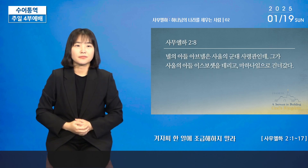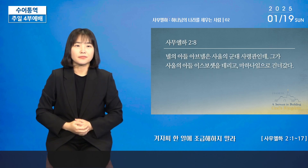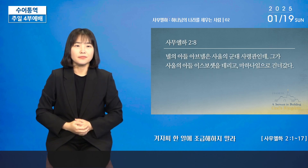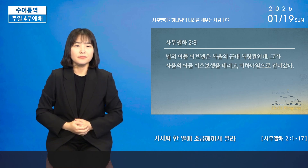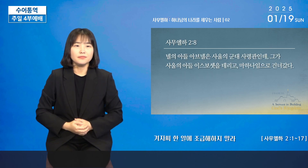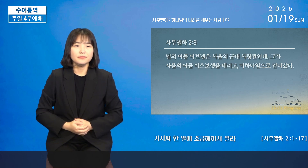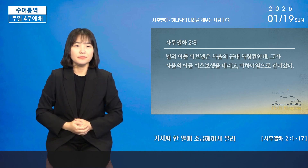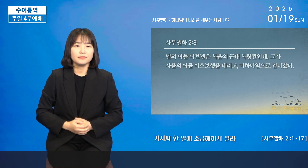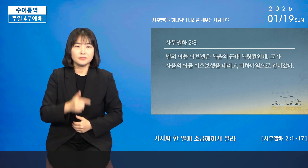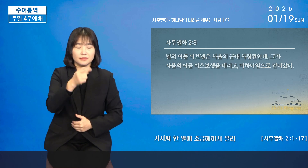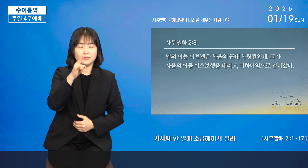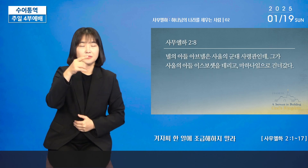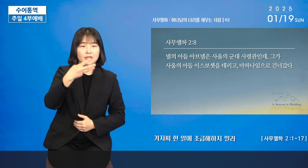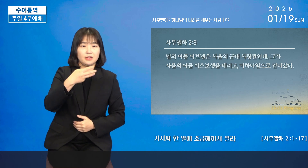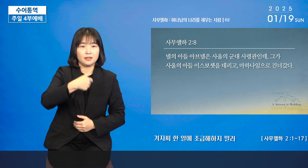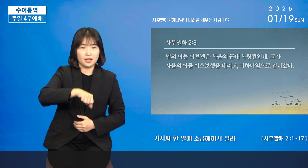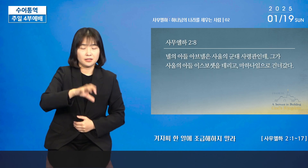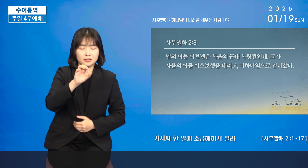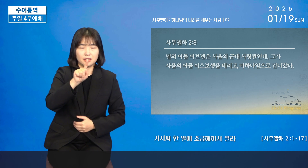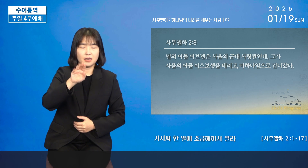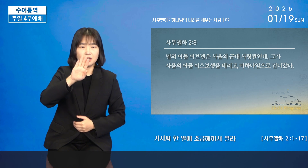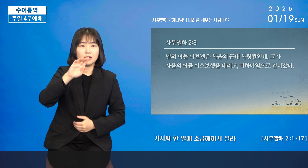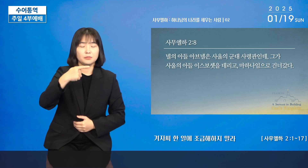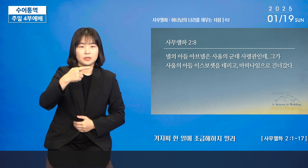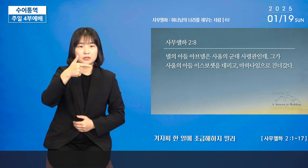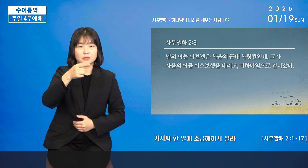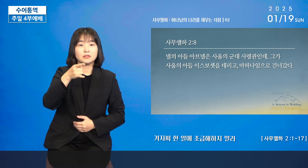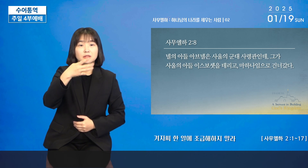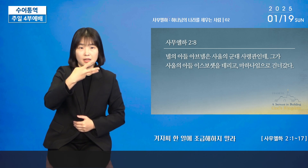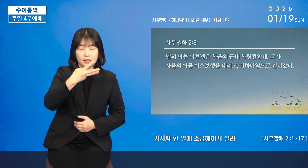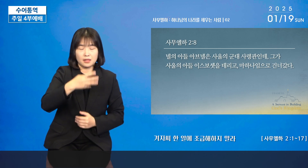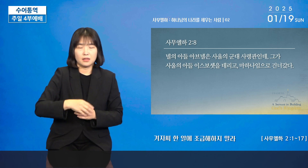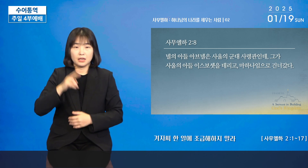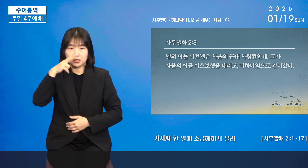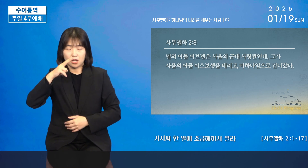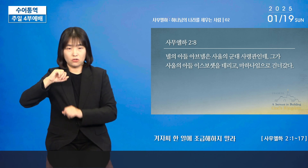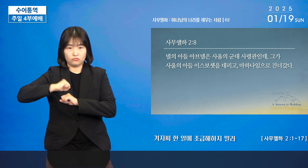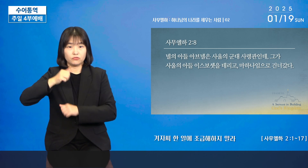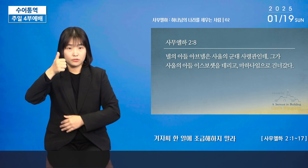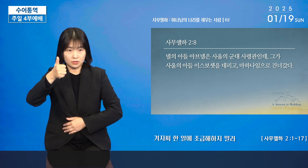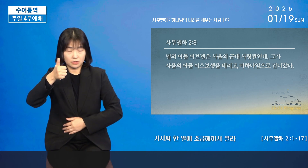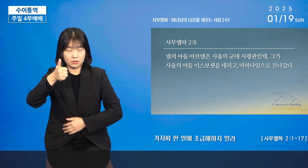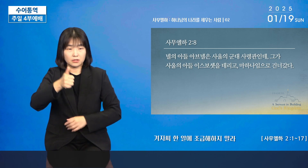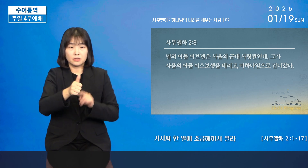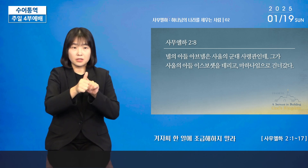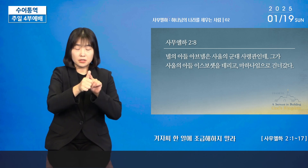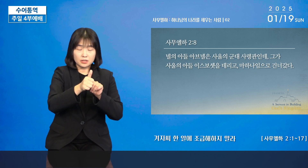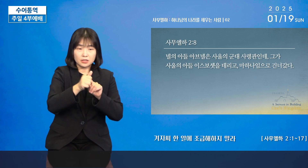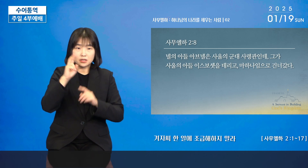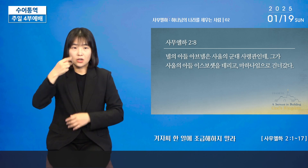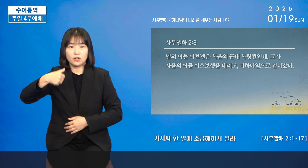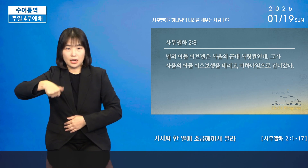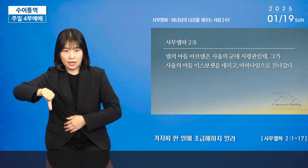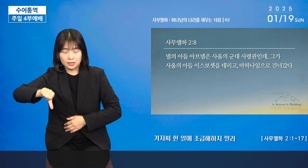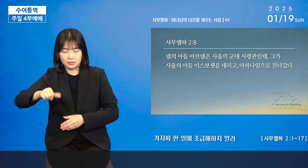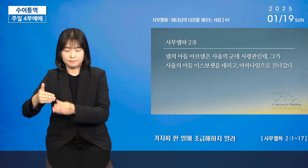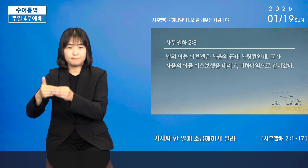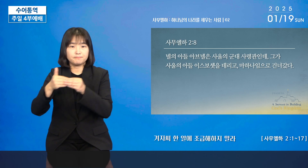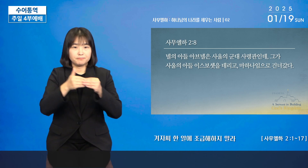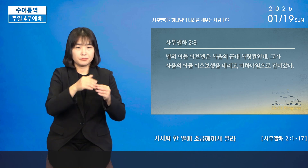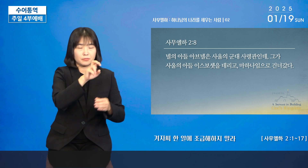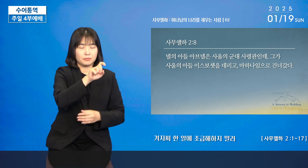바랍니다. 넬의 아들 아브넬은 사울의 군대 사령관인데 그가 사울의 아들 이스보셋을